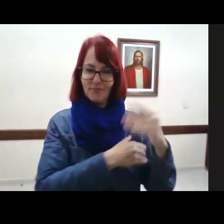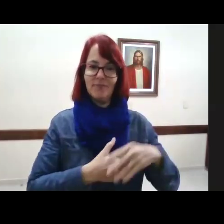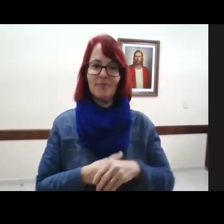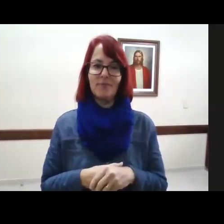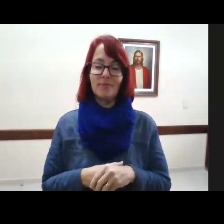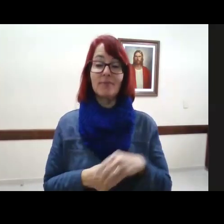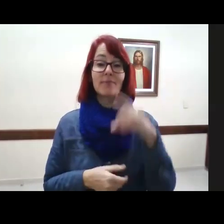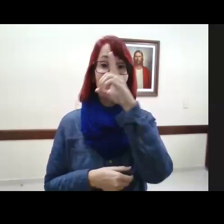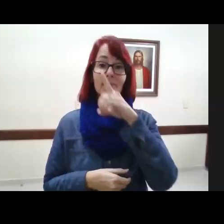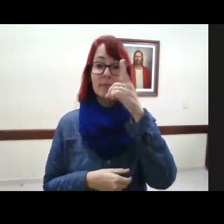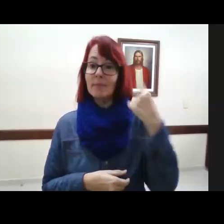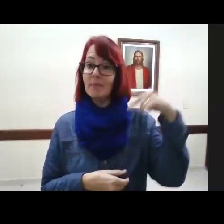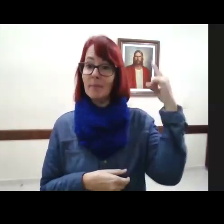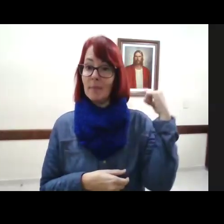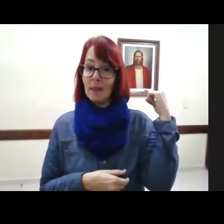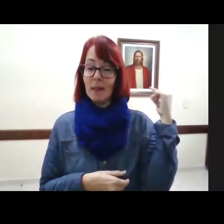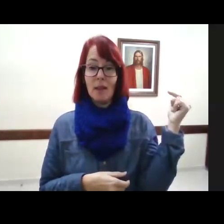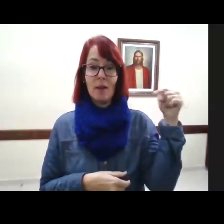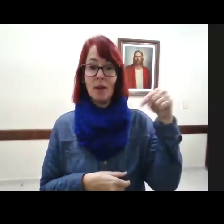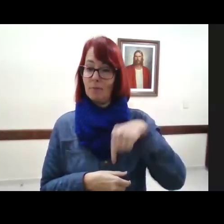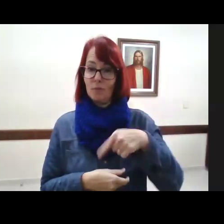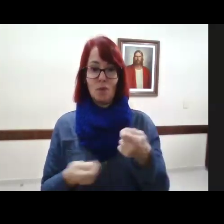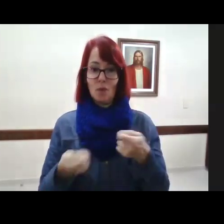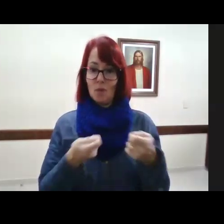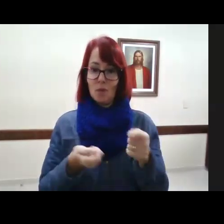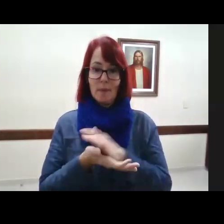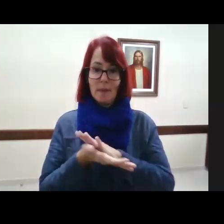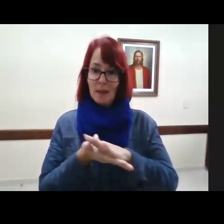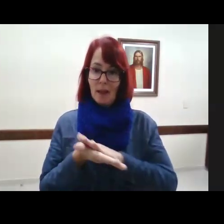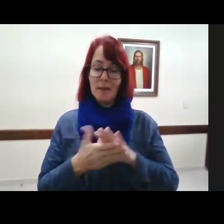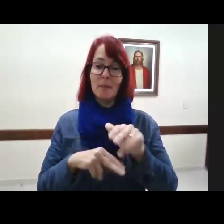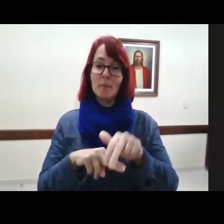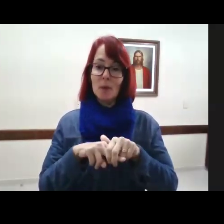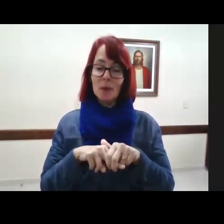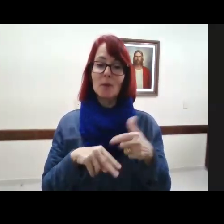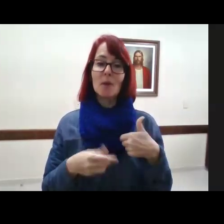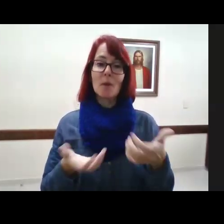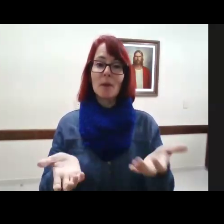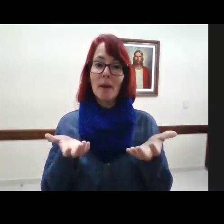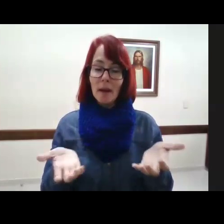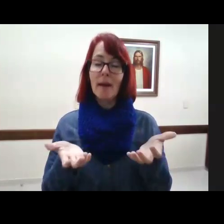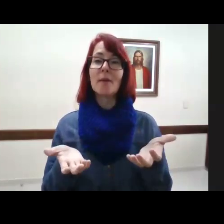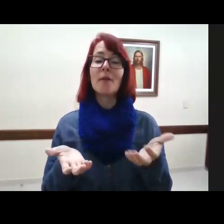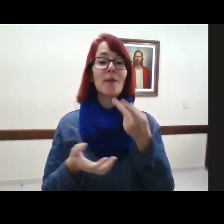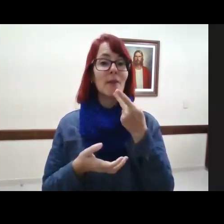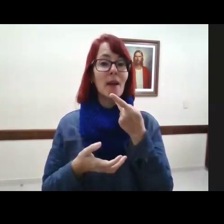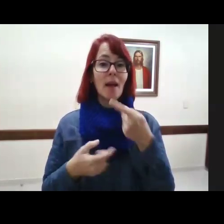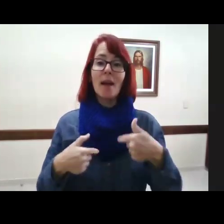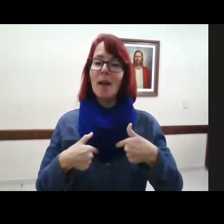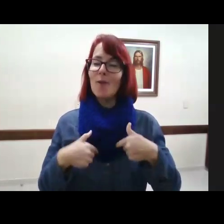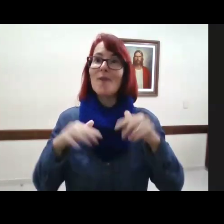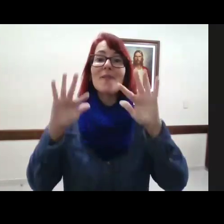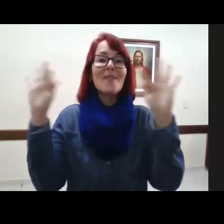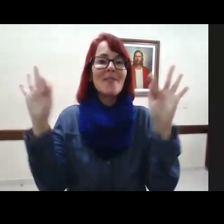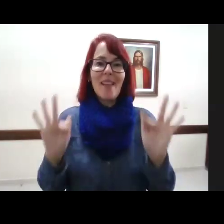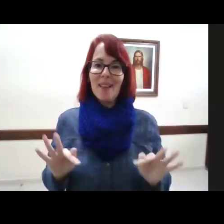e no domingo passado eu não dirigi nenhuma palavra aqui. Eu gostaria de dizer como eu sou feliz de poder estar aqui e